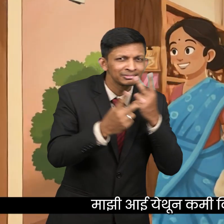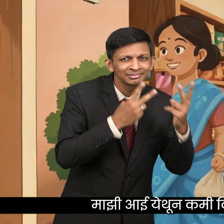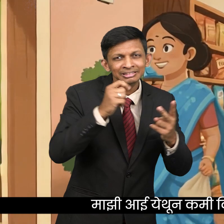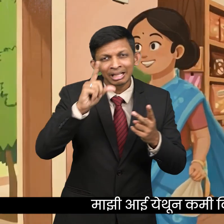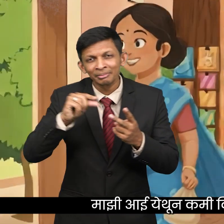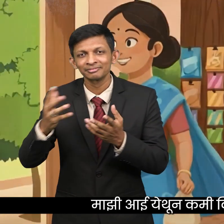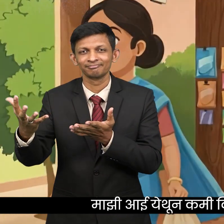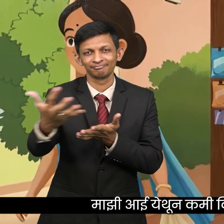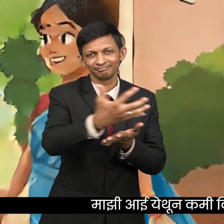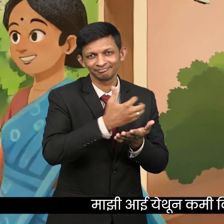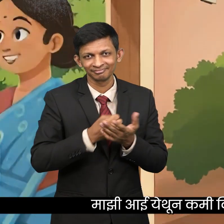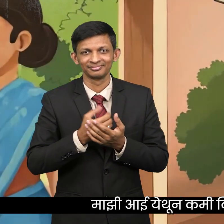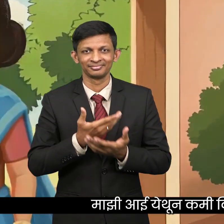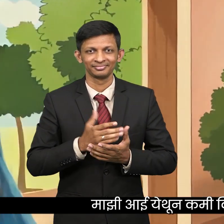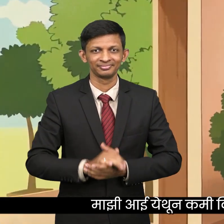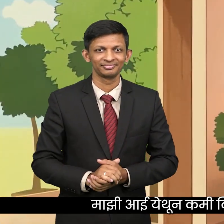करते.